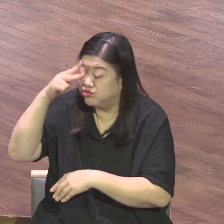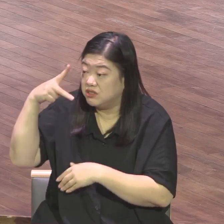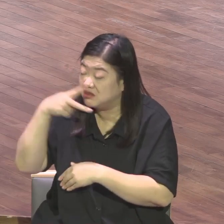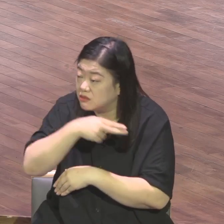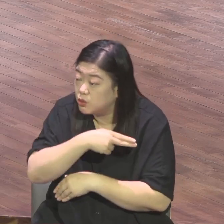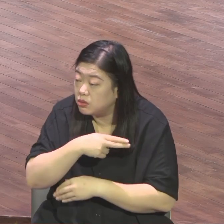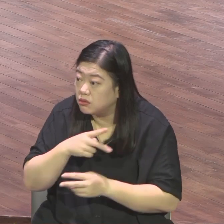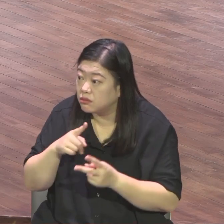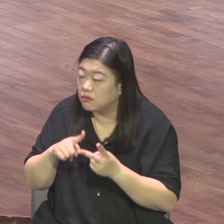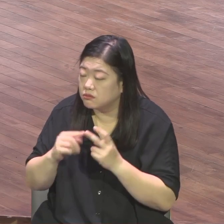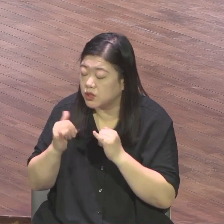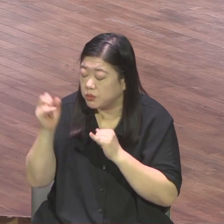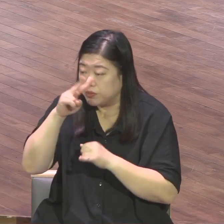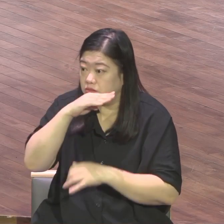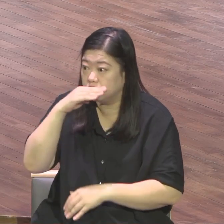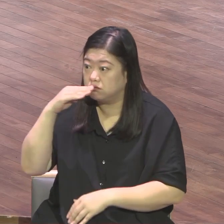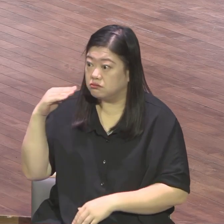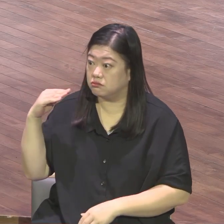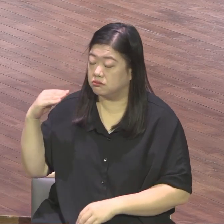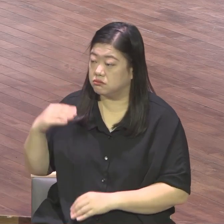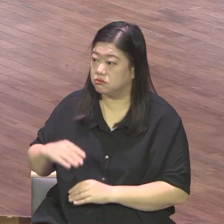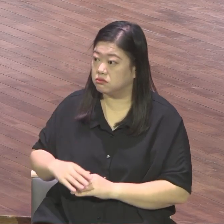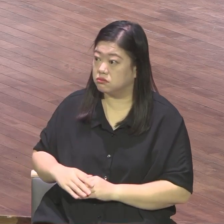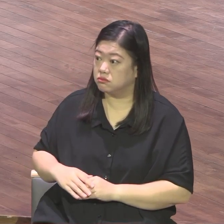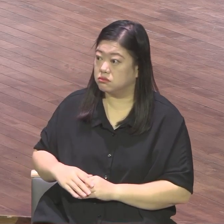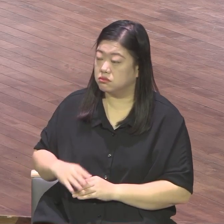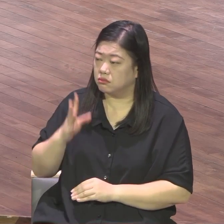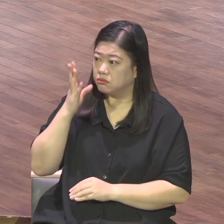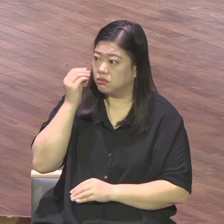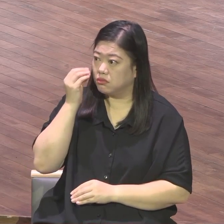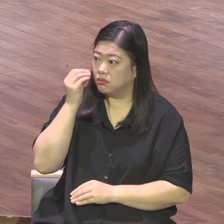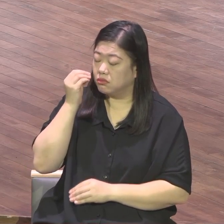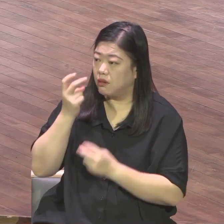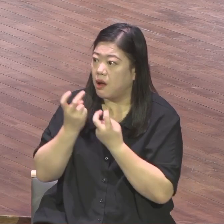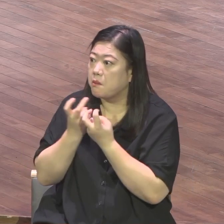끊고 딱 사람이 바뀌어 있으니까 감동받아가 등록하는 거요.